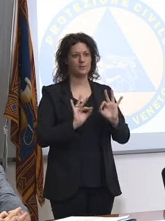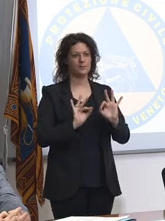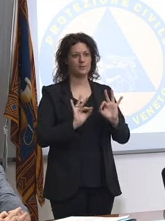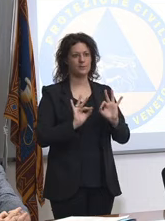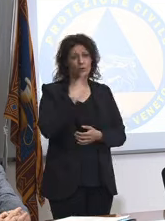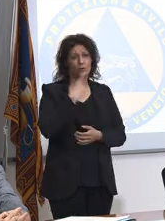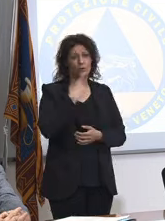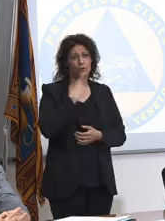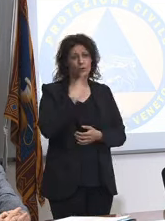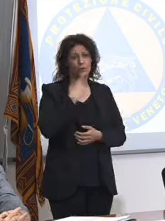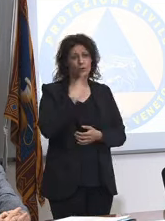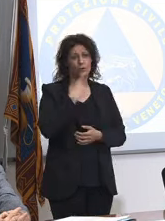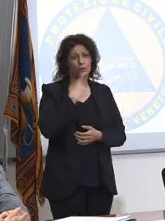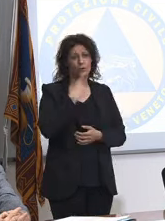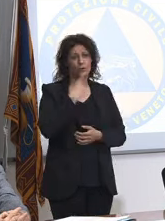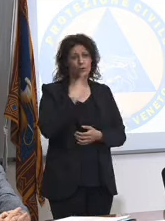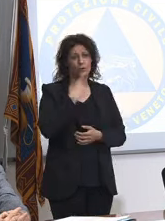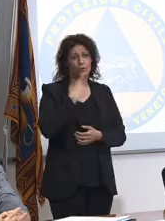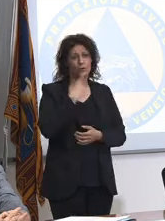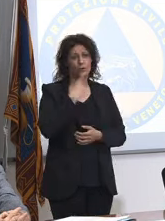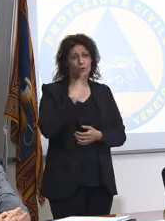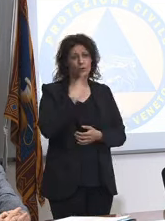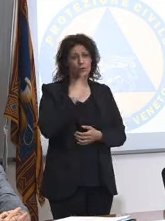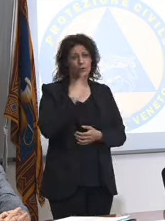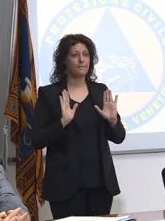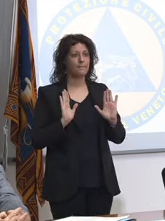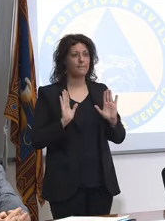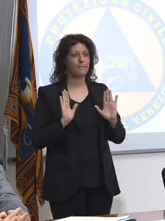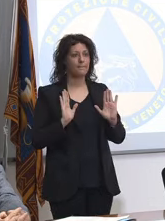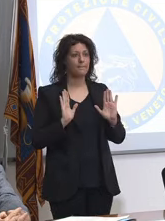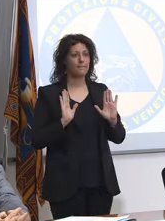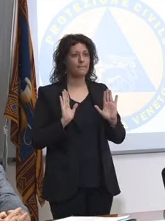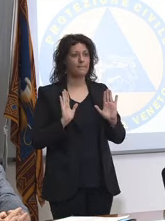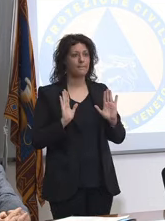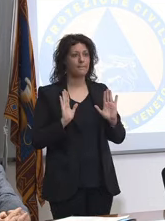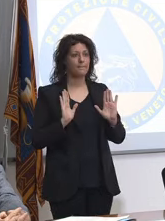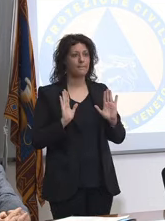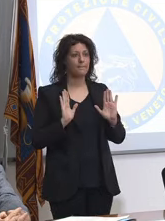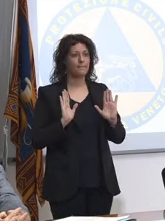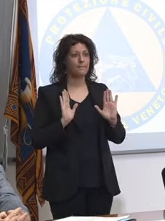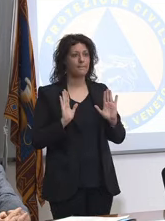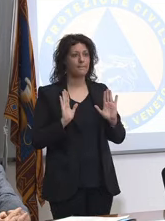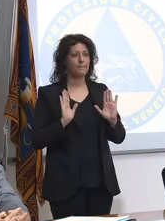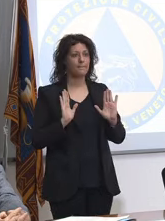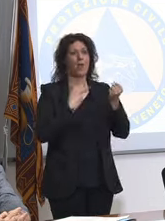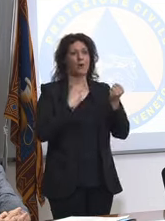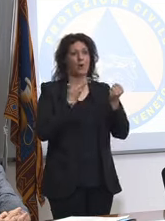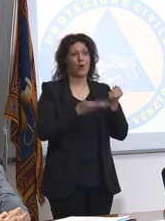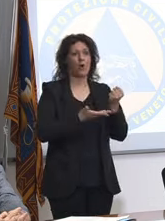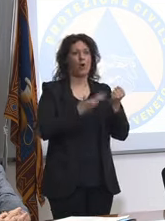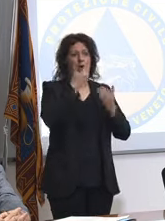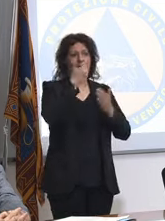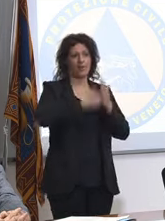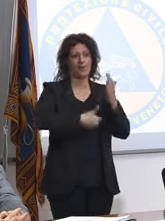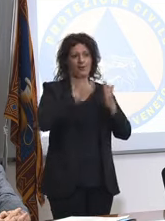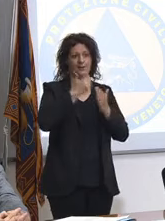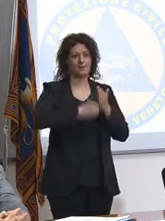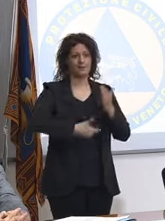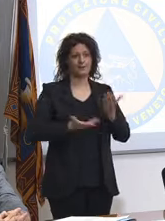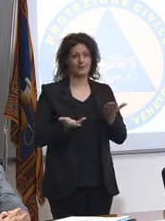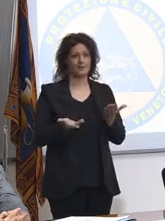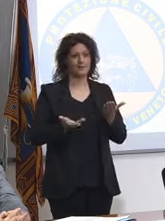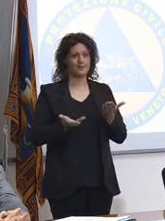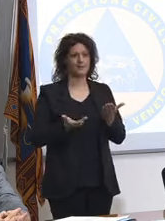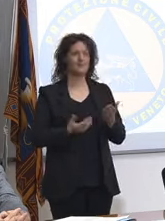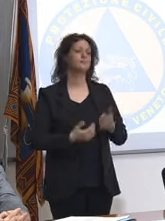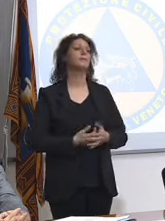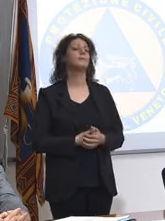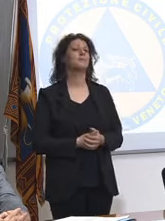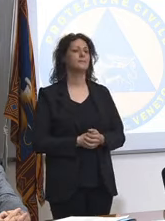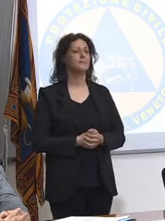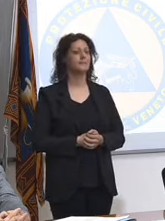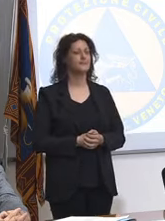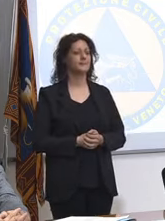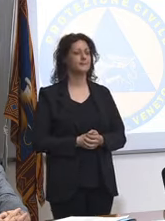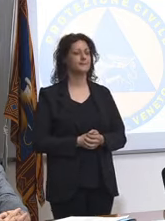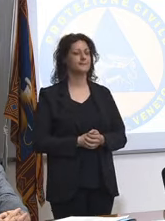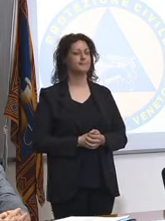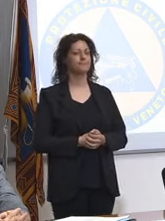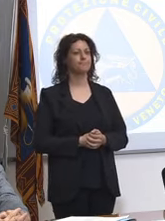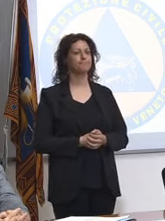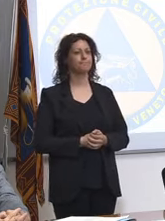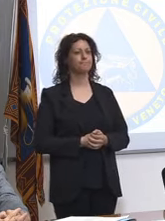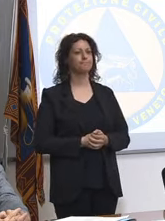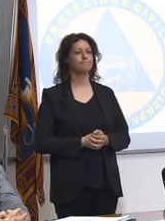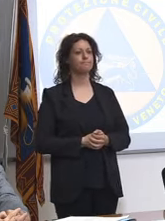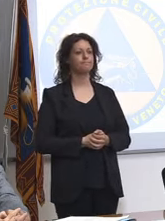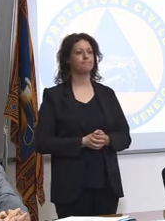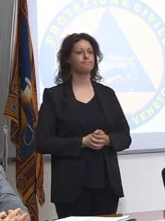la verità sulla base delle cose di cui dispongo. Ecco, questo lo voglio chiarire assolutamente. Poi